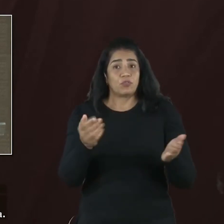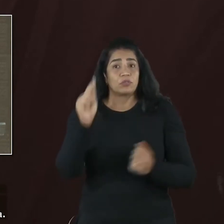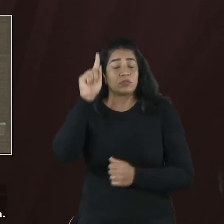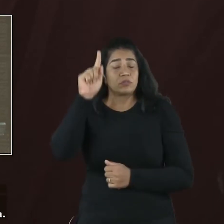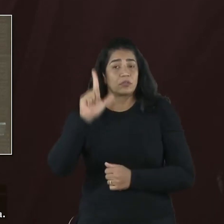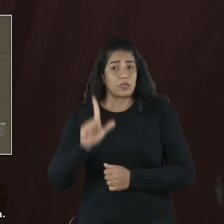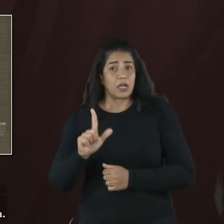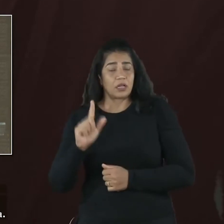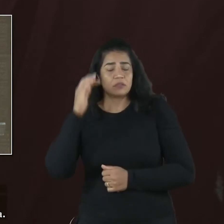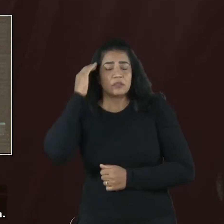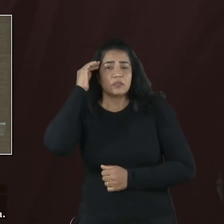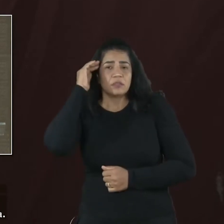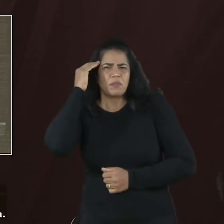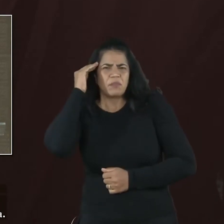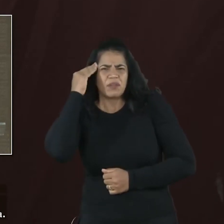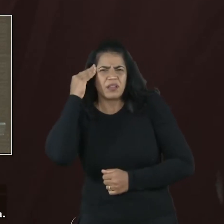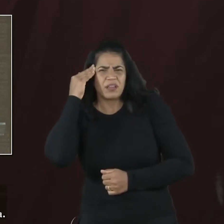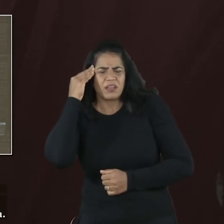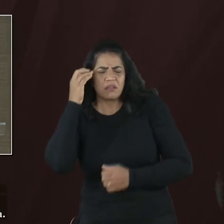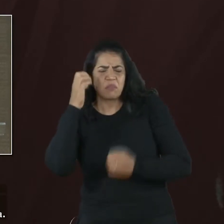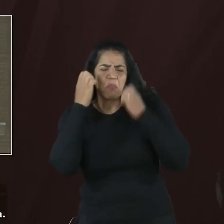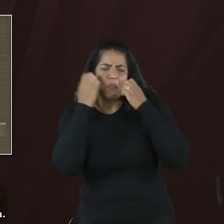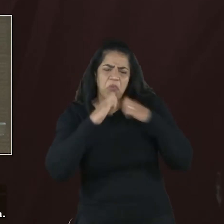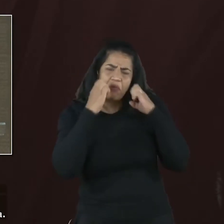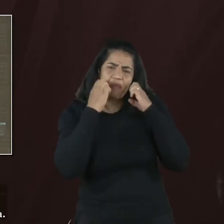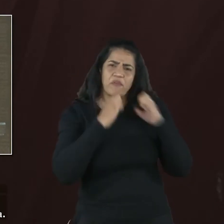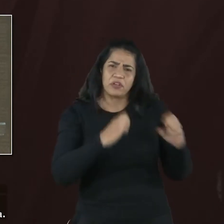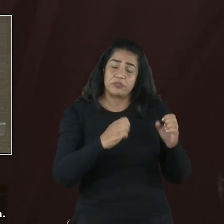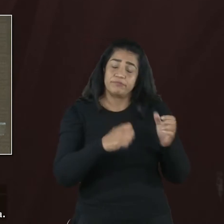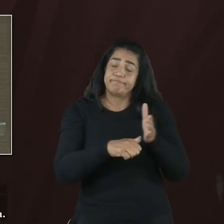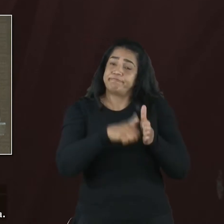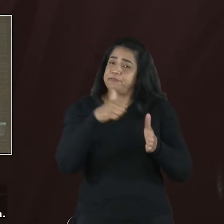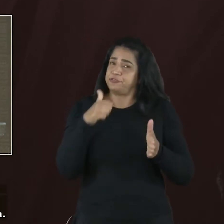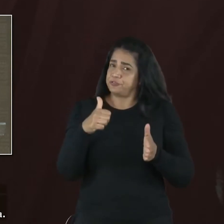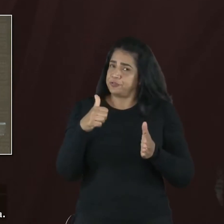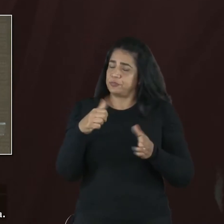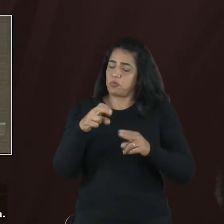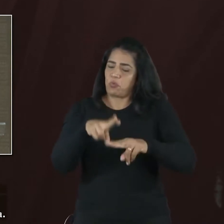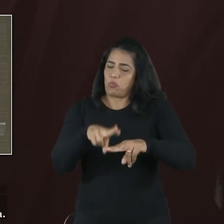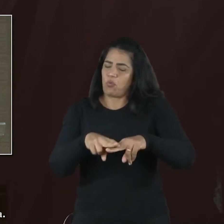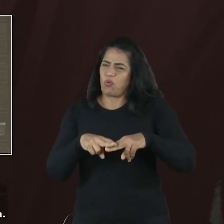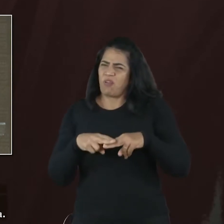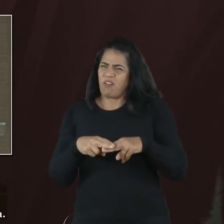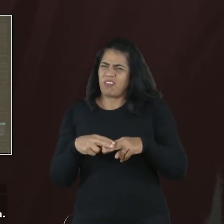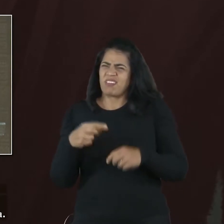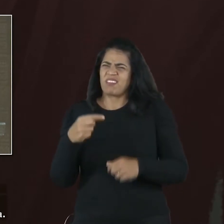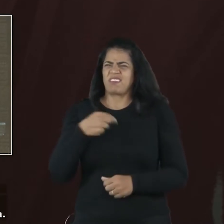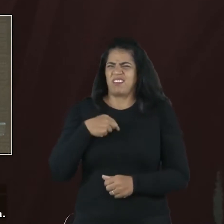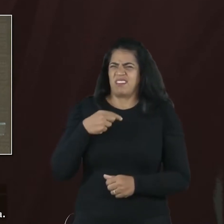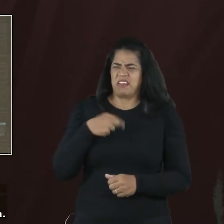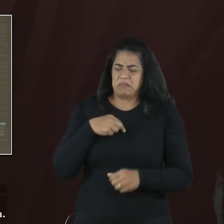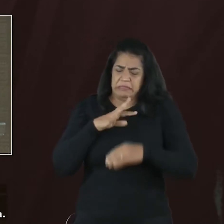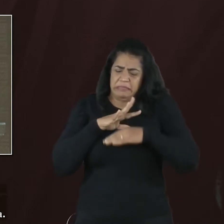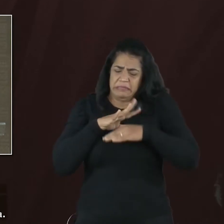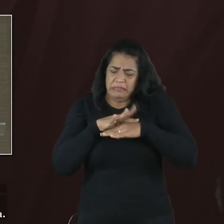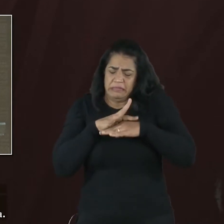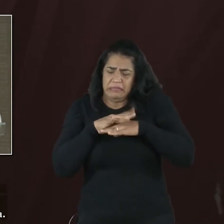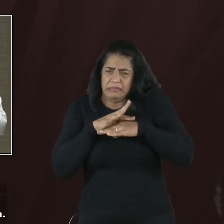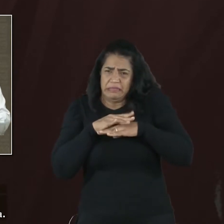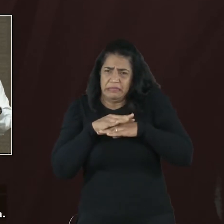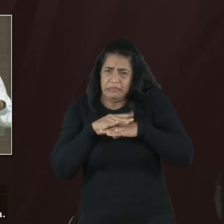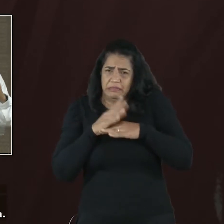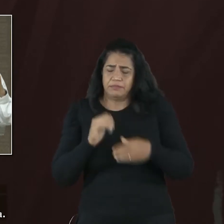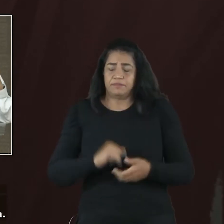vos preguei o Evangelho a primeira vez por causa de uma enfermidade física. Se Paulo